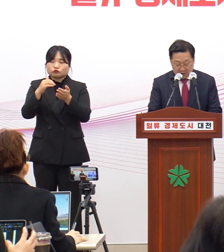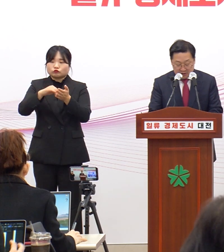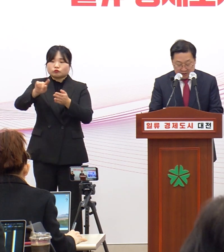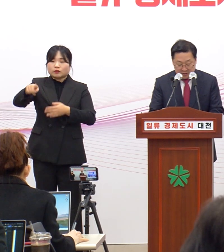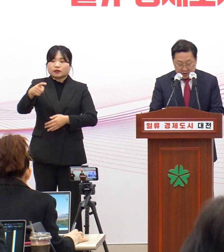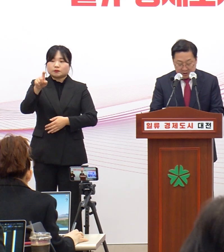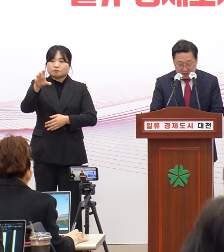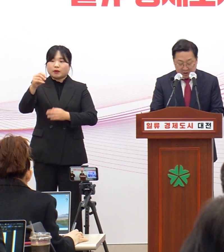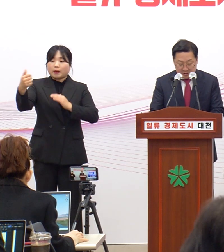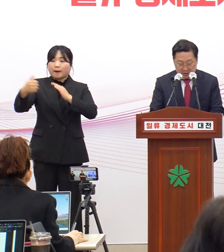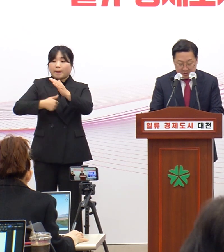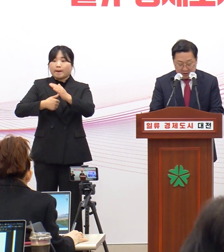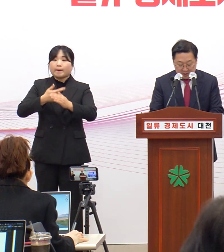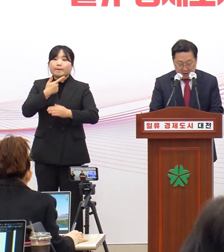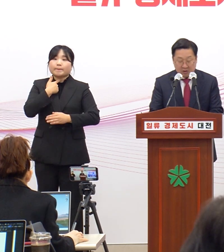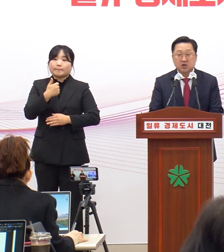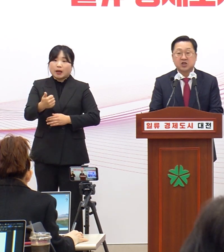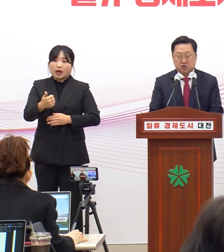가까운